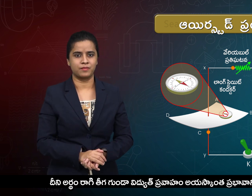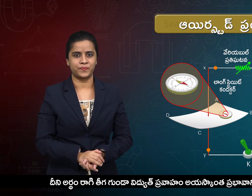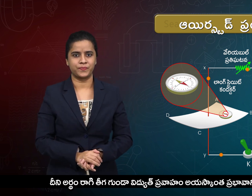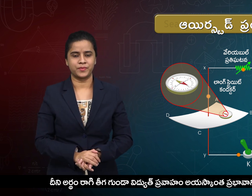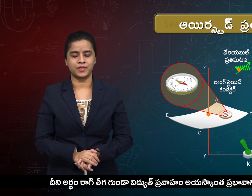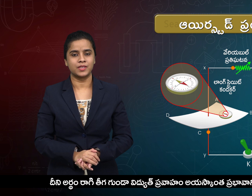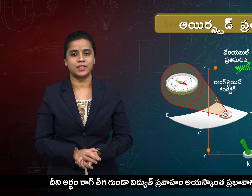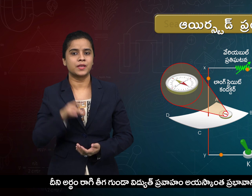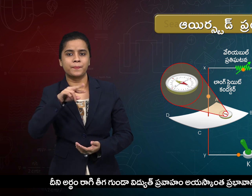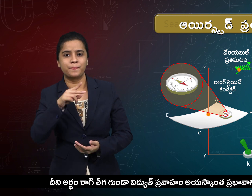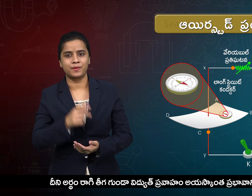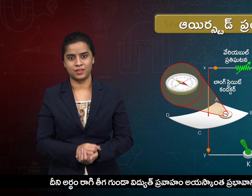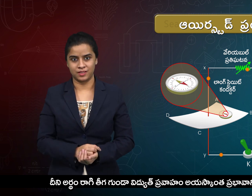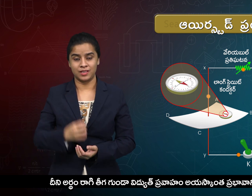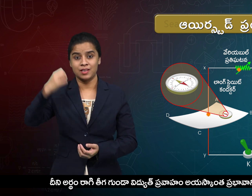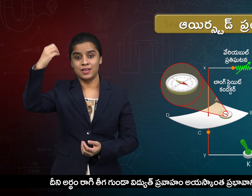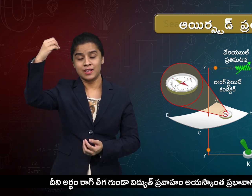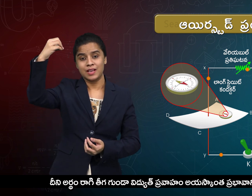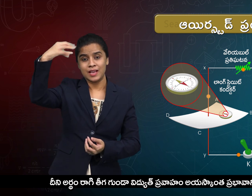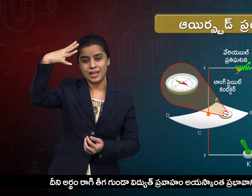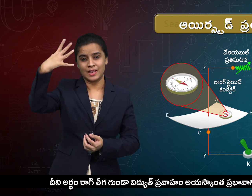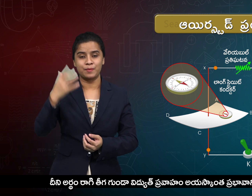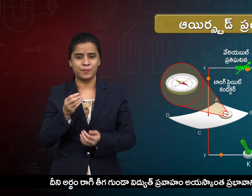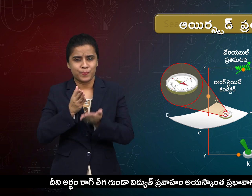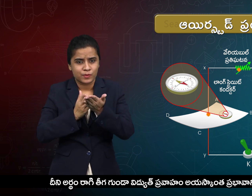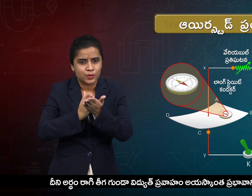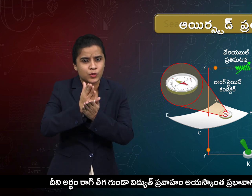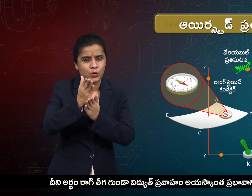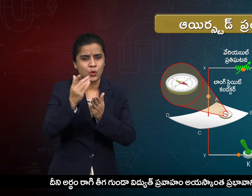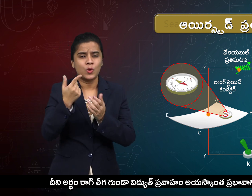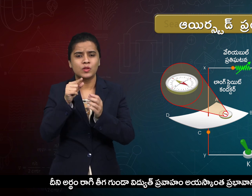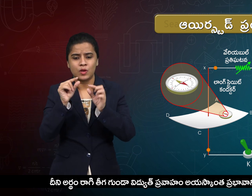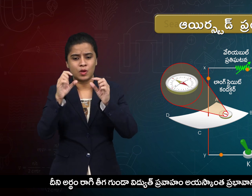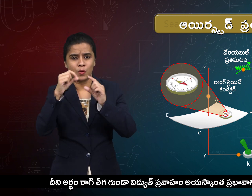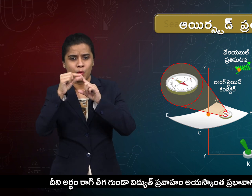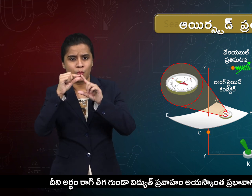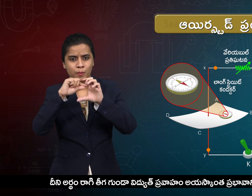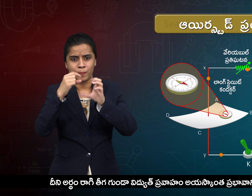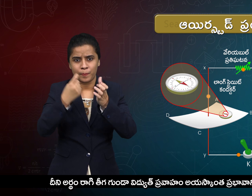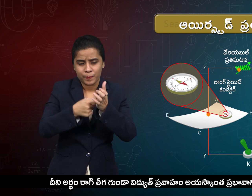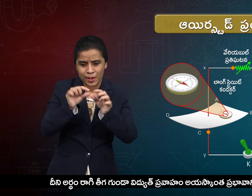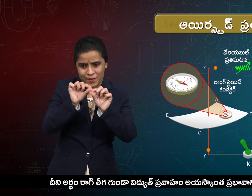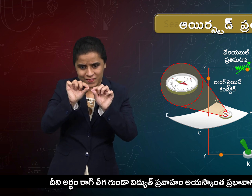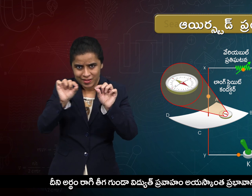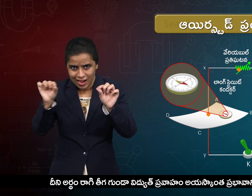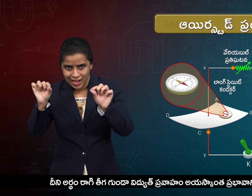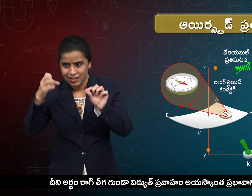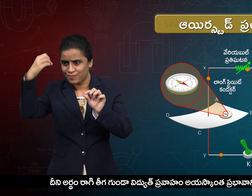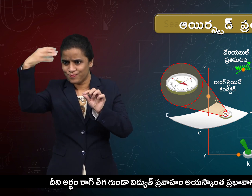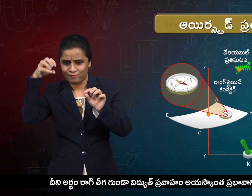దీని అర్థం రాగి తీగ గుండా విద్యుత్ ప్రవాహం అయస్కాంత ప్రభావాన్ని ఉత్పత్తి చేసింది.